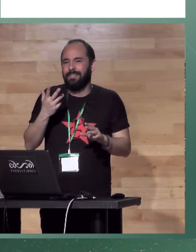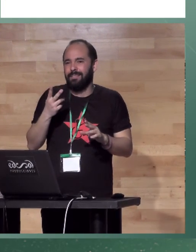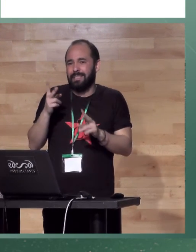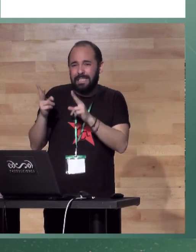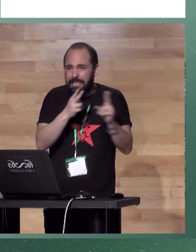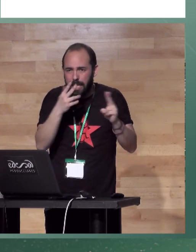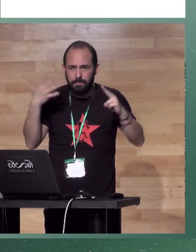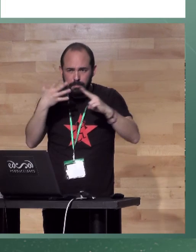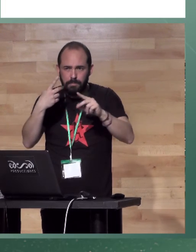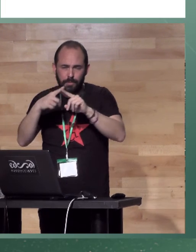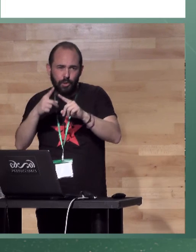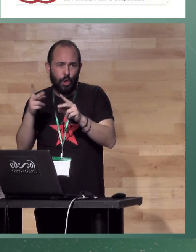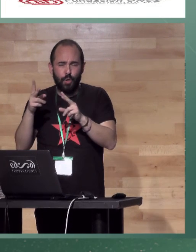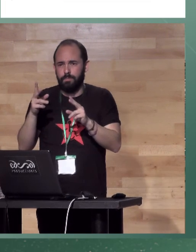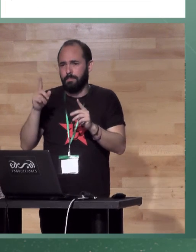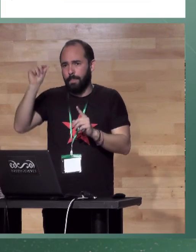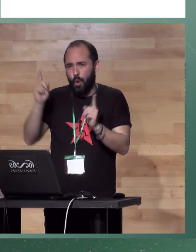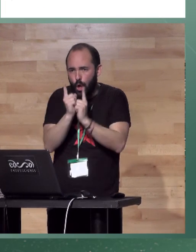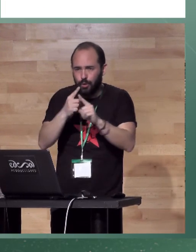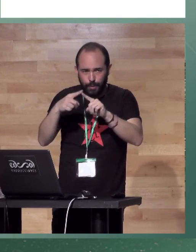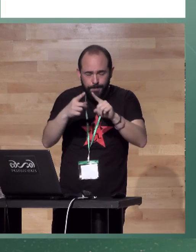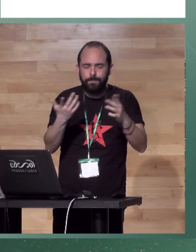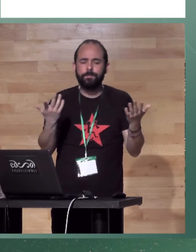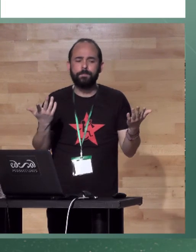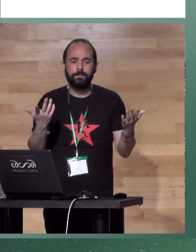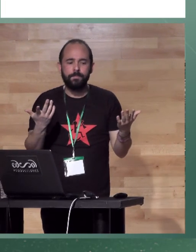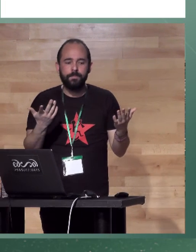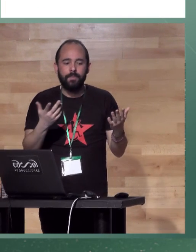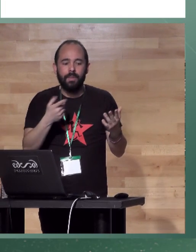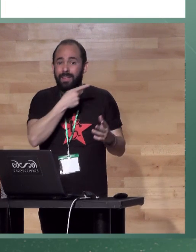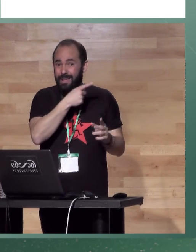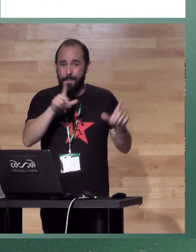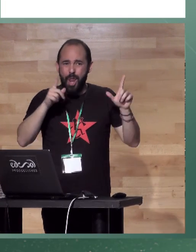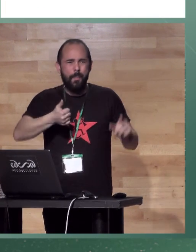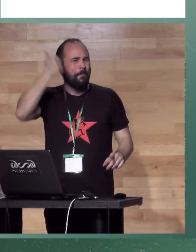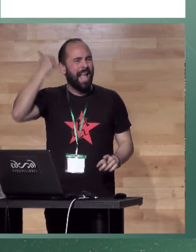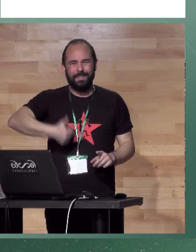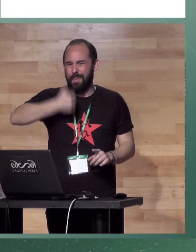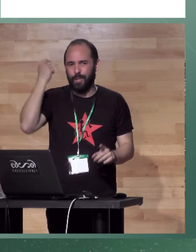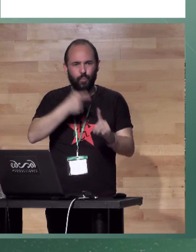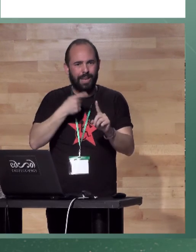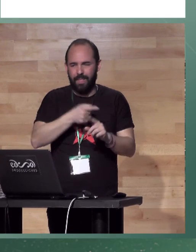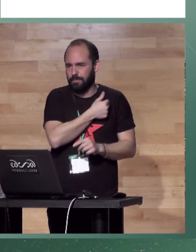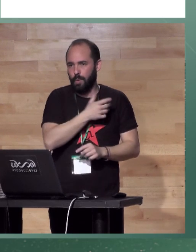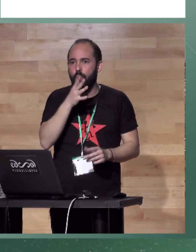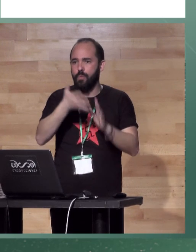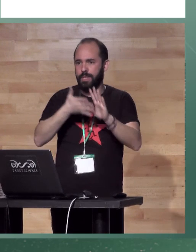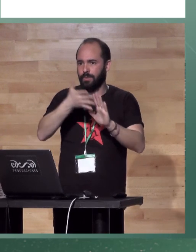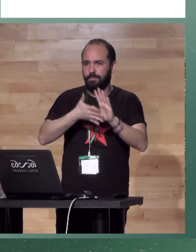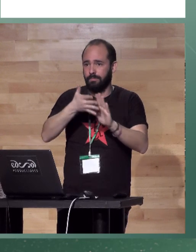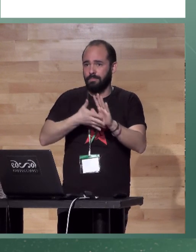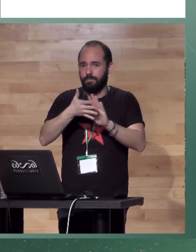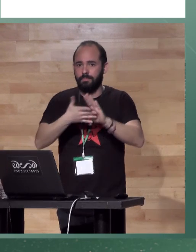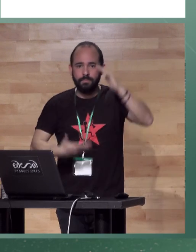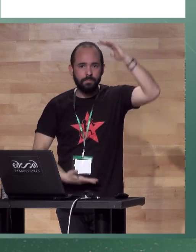por mi experiencia en la serie o en películas o en cortos, el plano es el que más